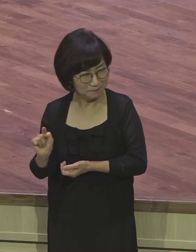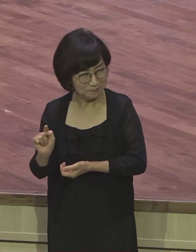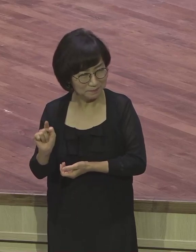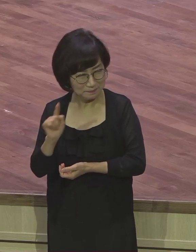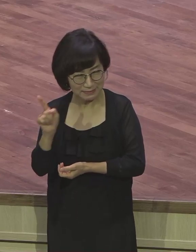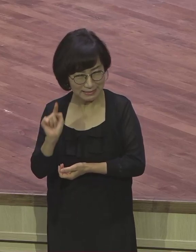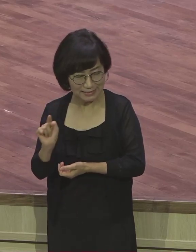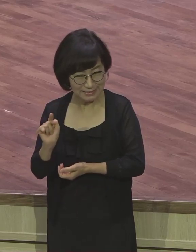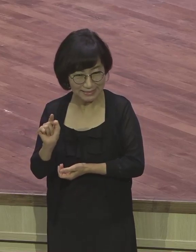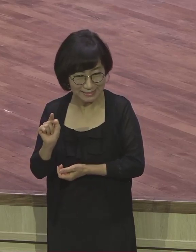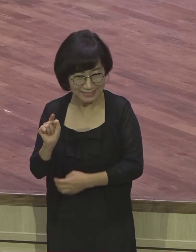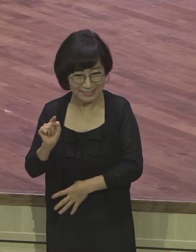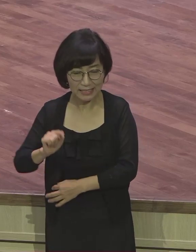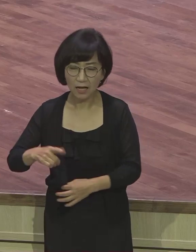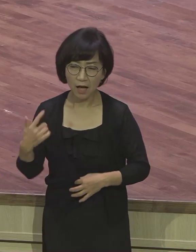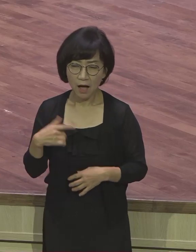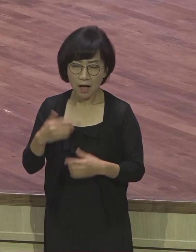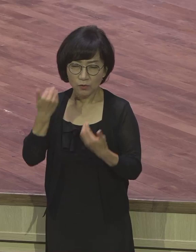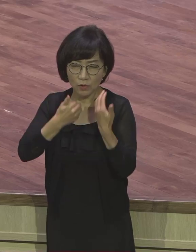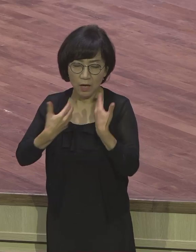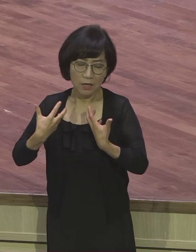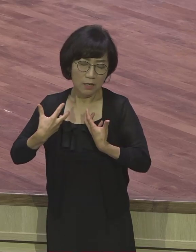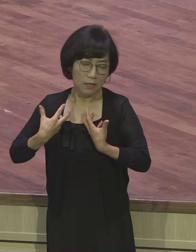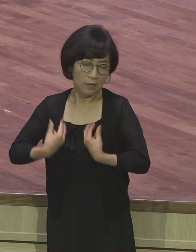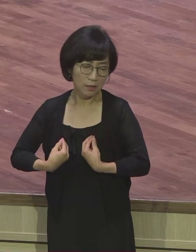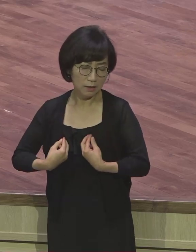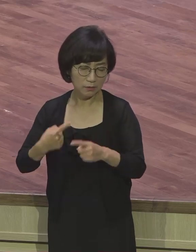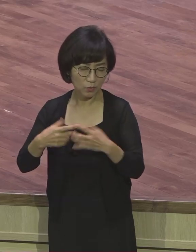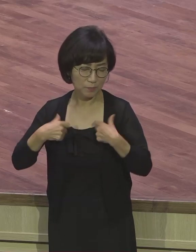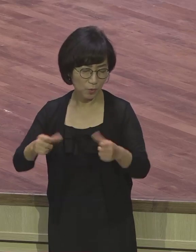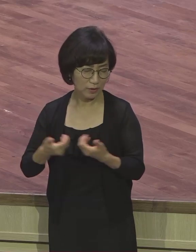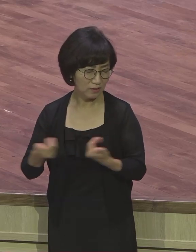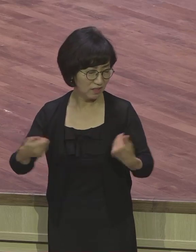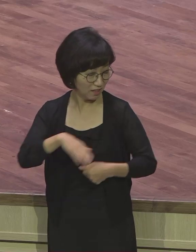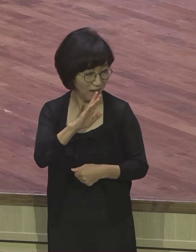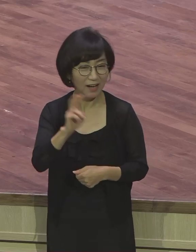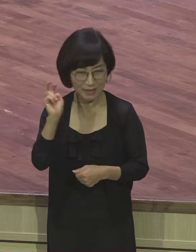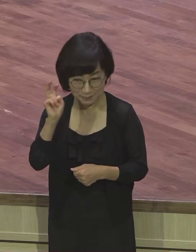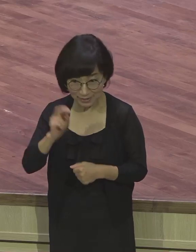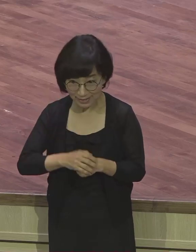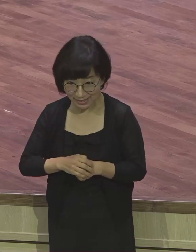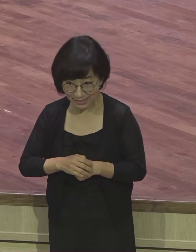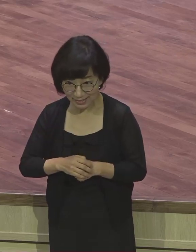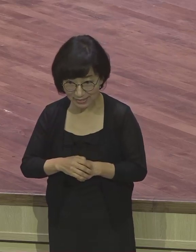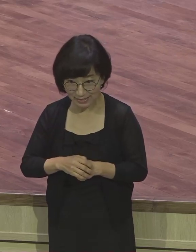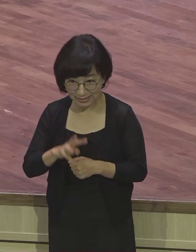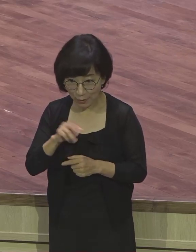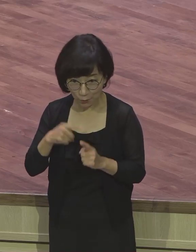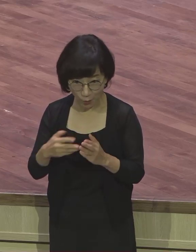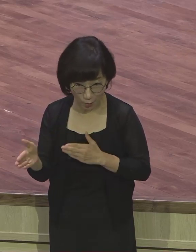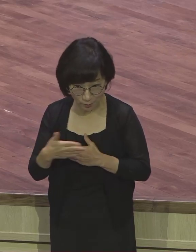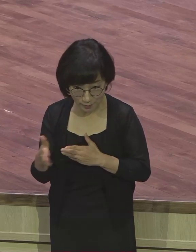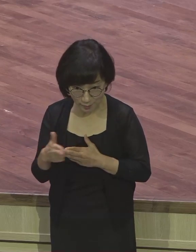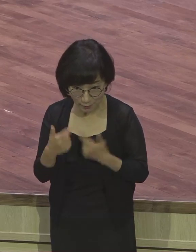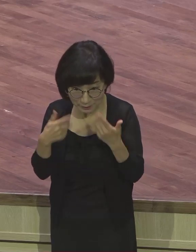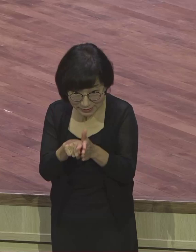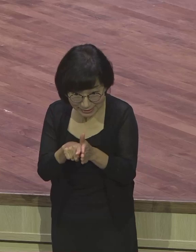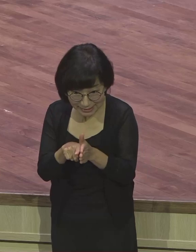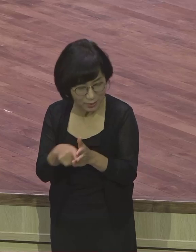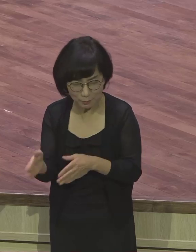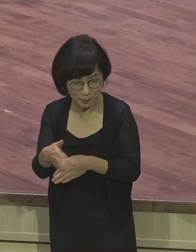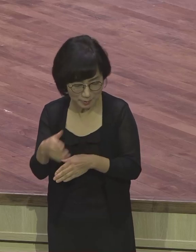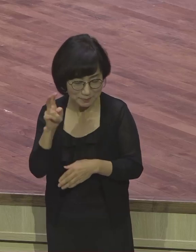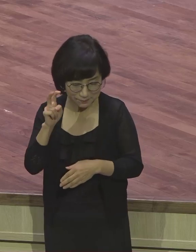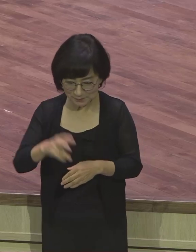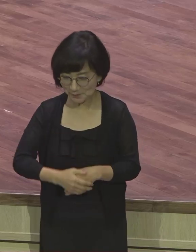그런 전사들 때문에 조용히 교회 떠나는 사람들 있는 줄 알아. 우리에게는 없기를 바랍니다.